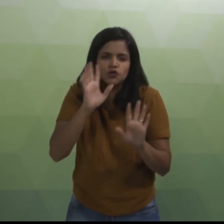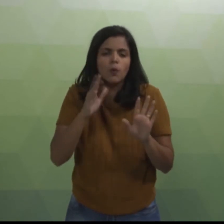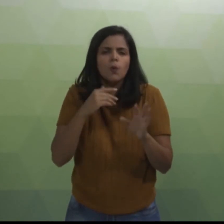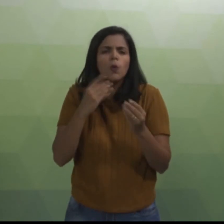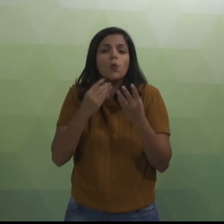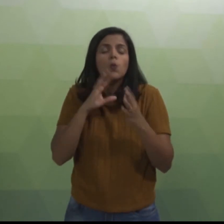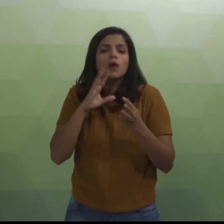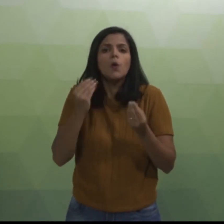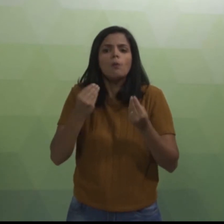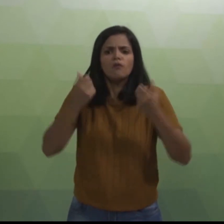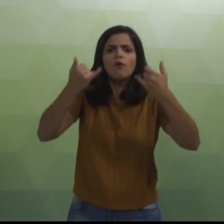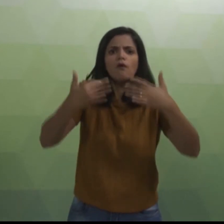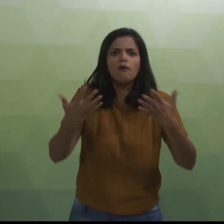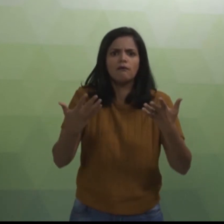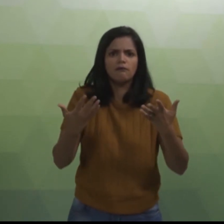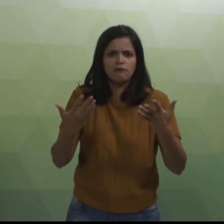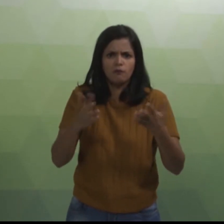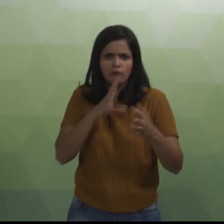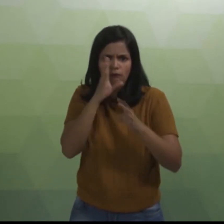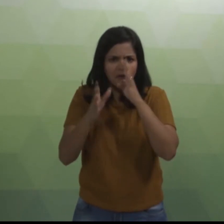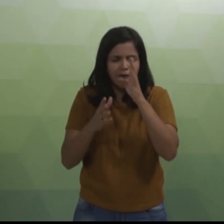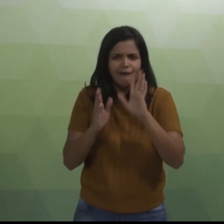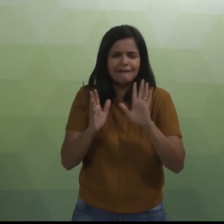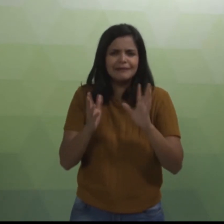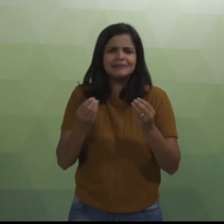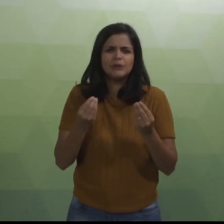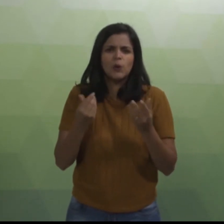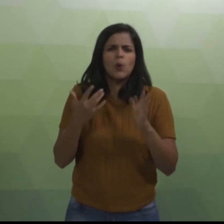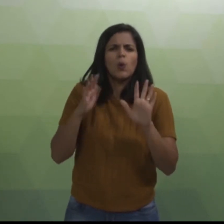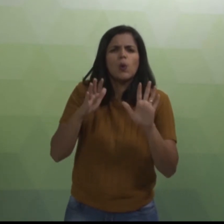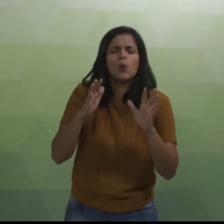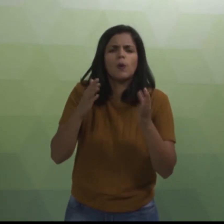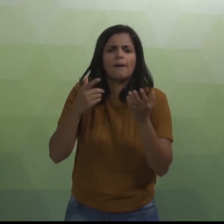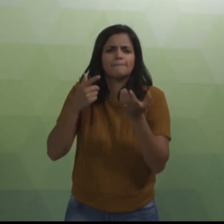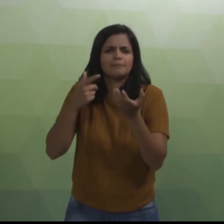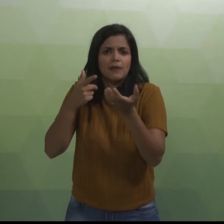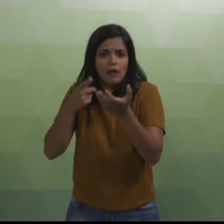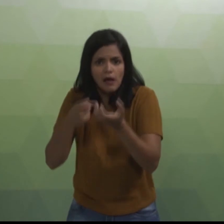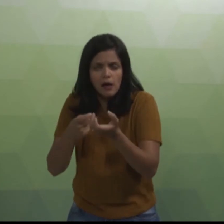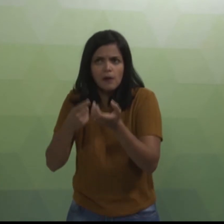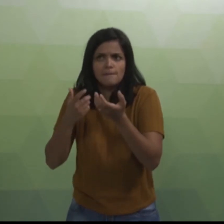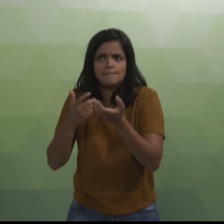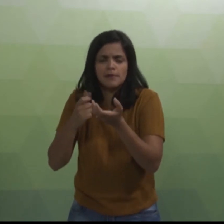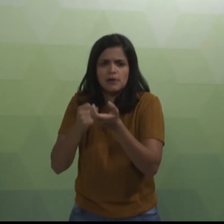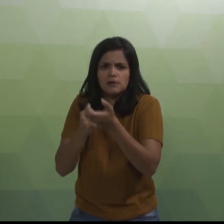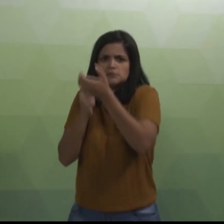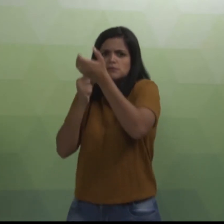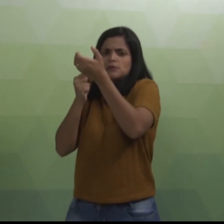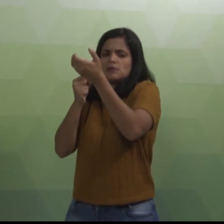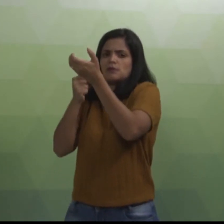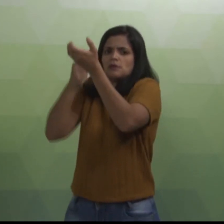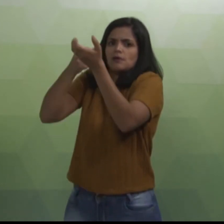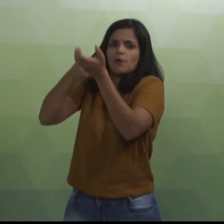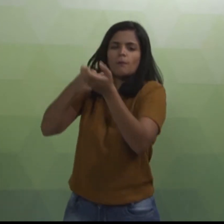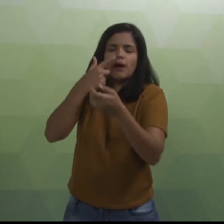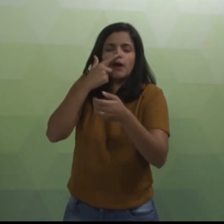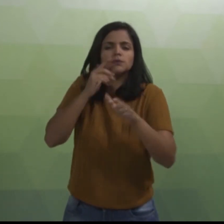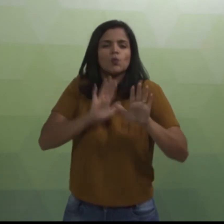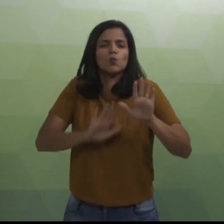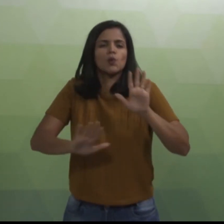eu vou explicar? Vou explicar aleatoriamente? Não. Eu preciso fazer marcações, mas tenho que ter